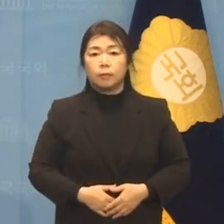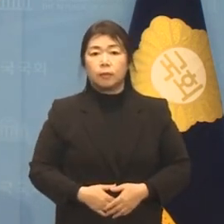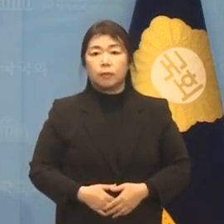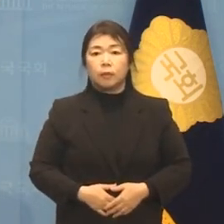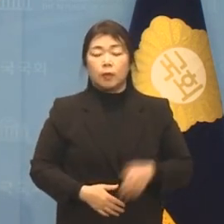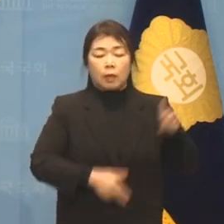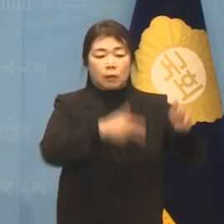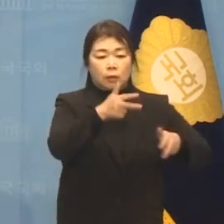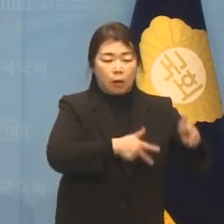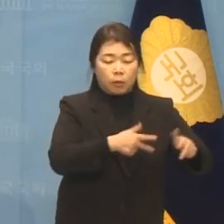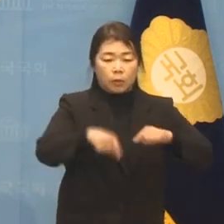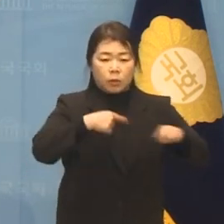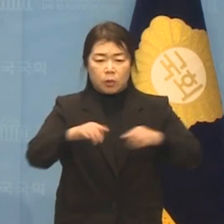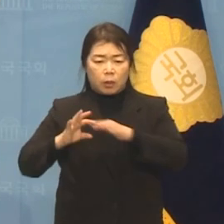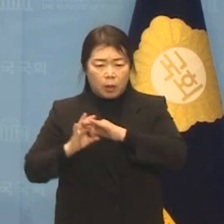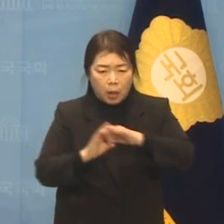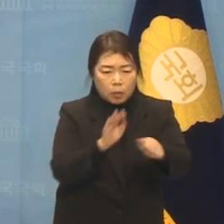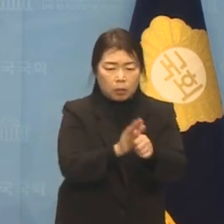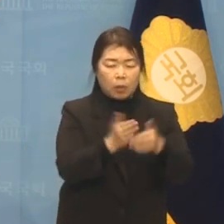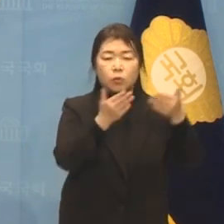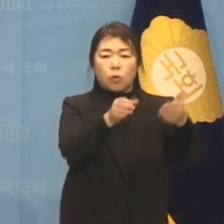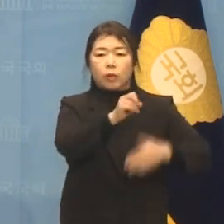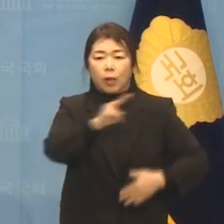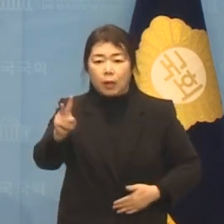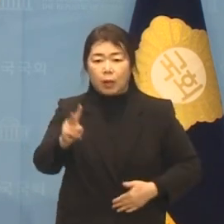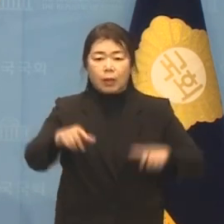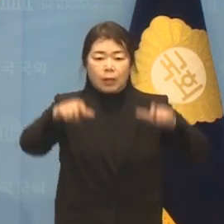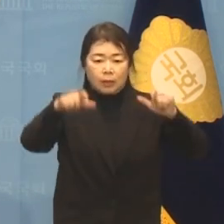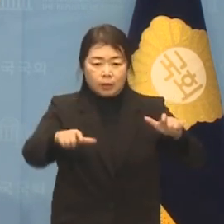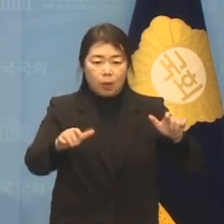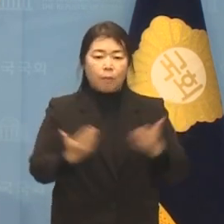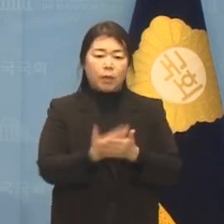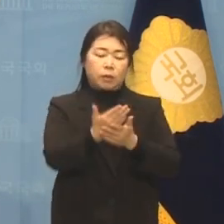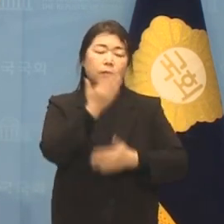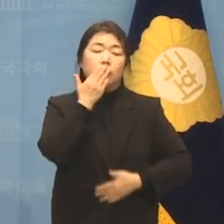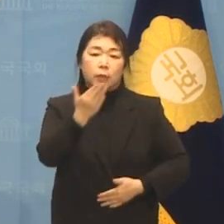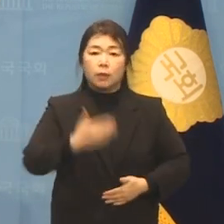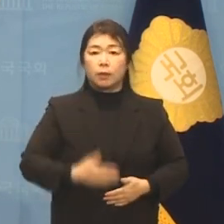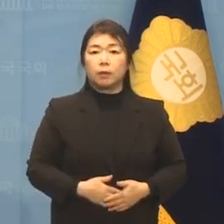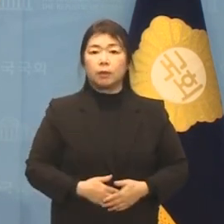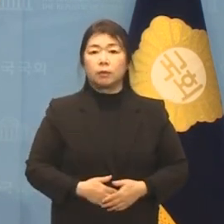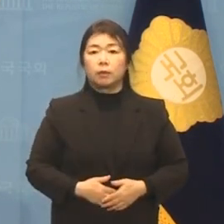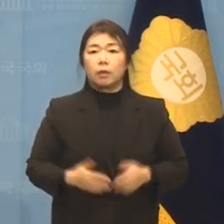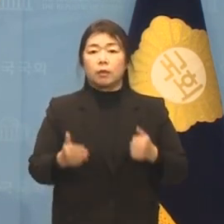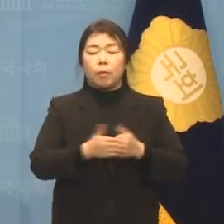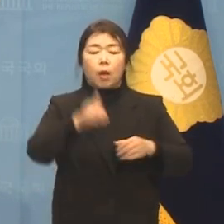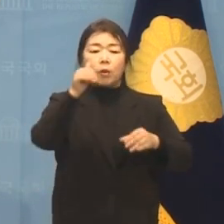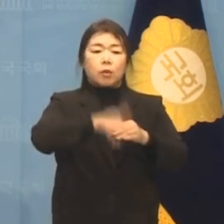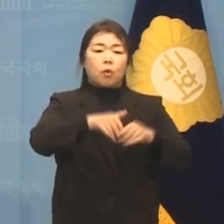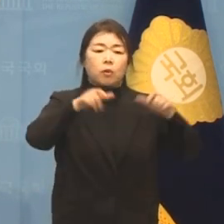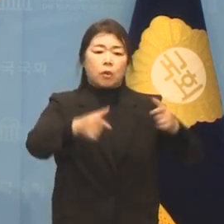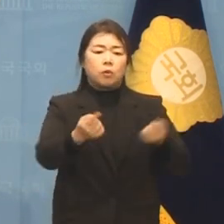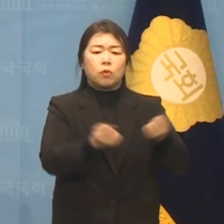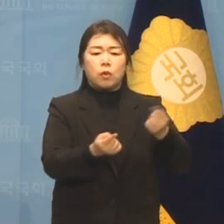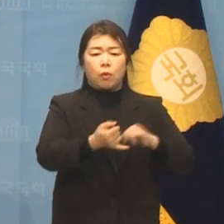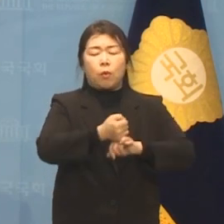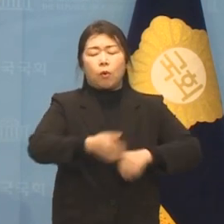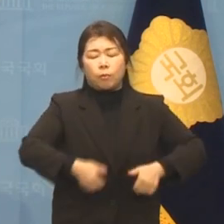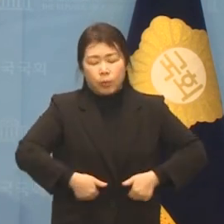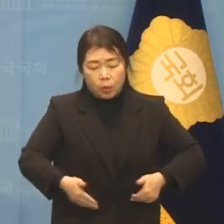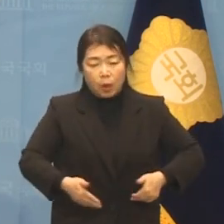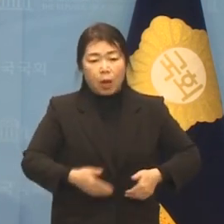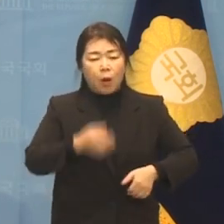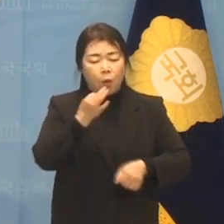연속성을 지키고 지역 발전의 미래를 깊이 있게 고민하기 위해서라도 선거구 조정은 불가피한 경우가